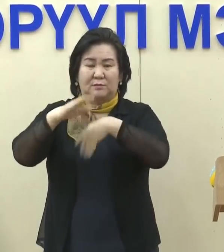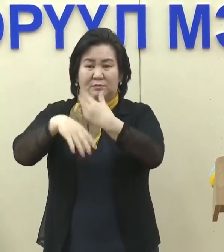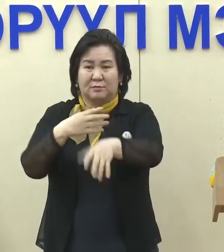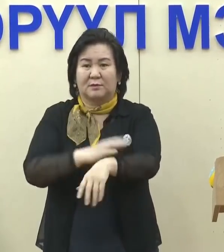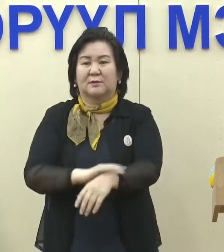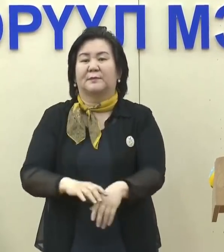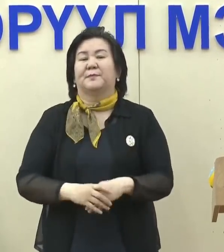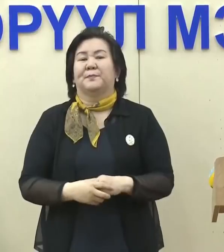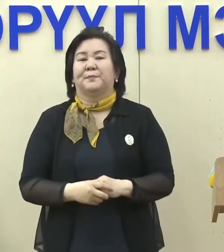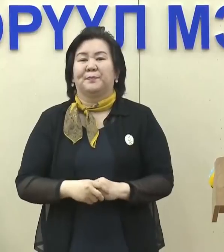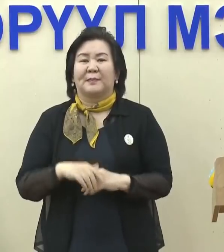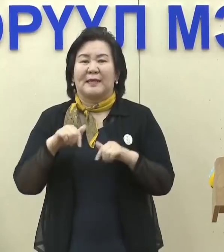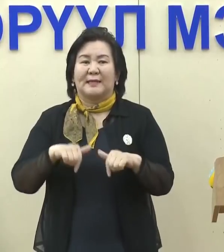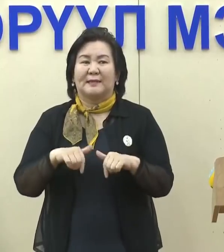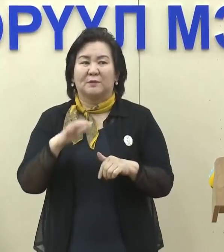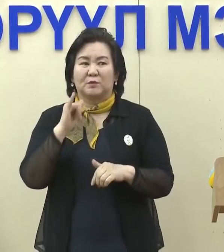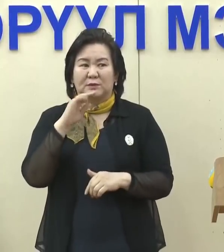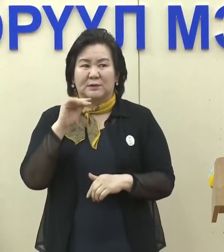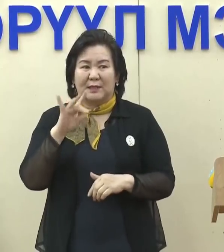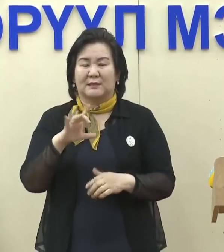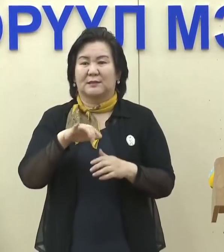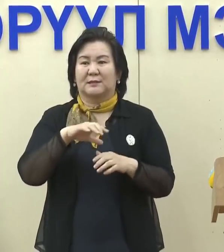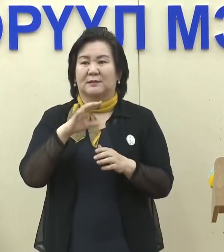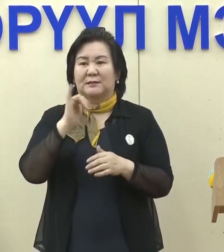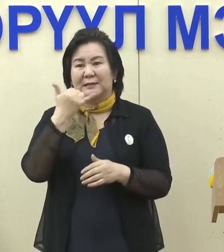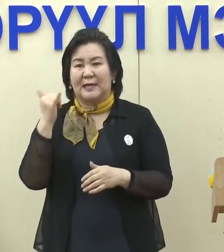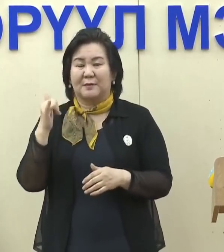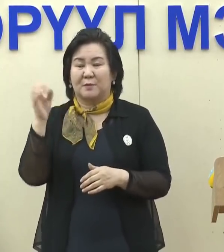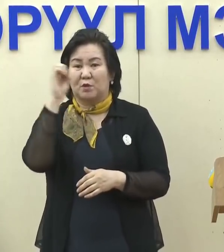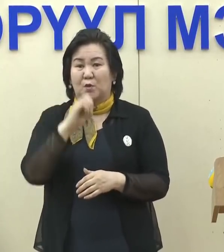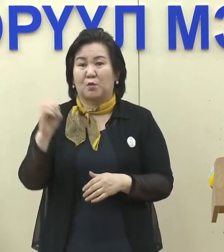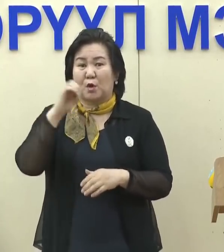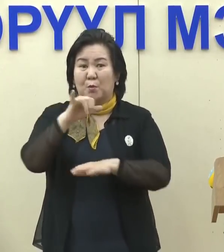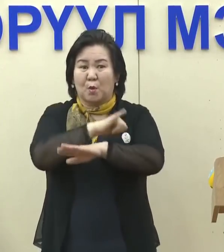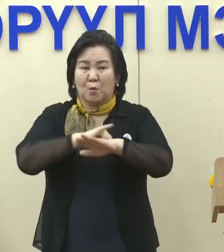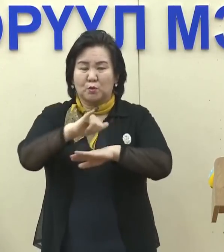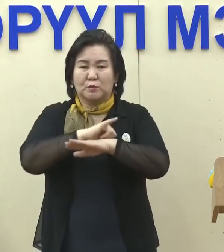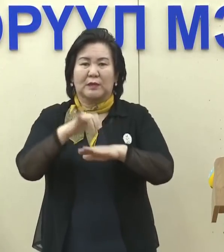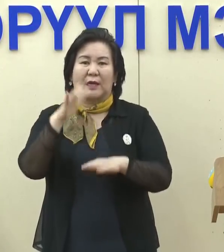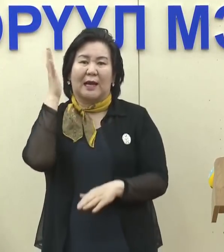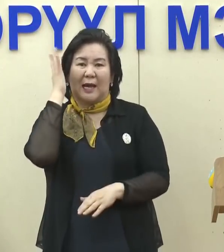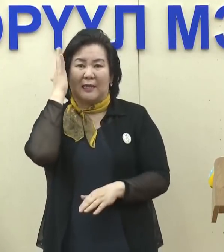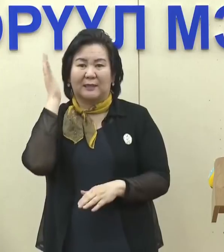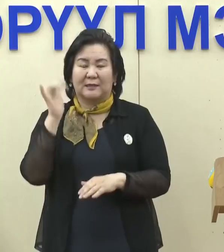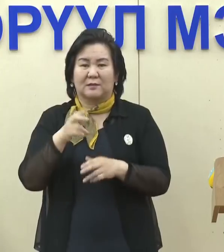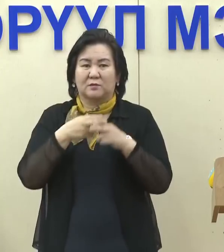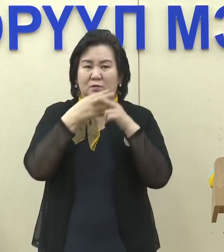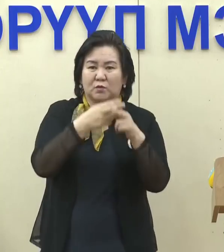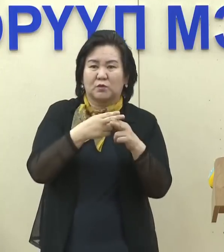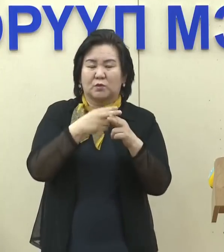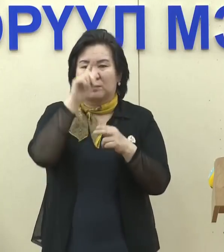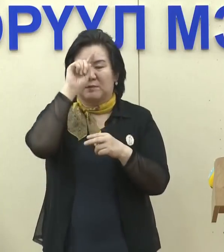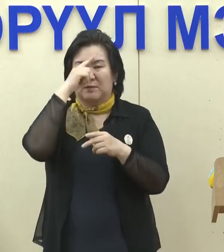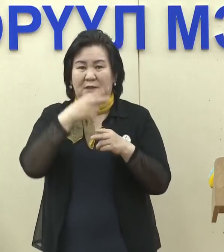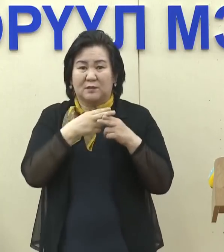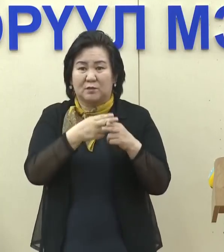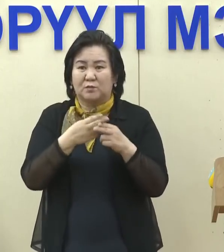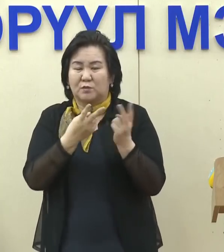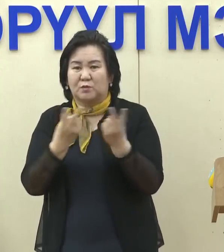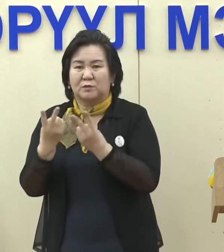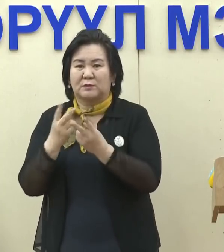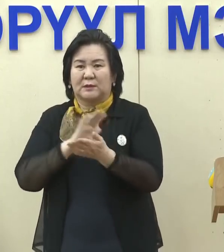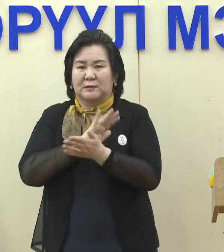байна. За ийм учраас бол бас зарим одоо Европын орнууд бол гадаадын одоо иргэдэд бол тусламж үйлчилгээ үзүүлэх байдлаасаа бол